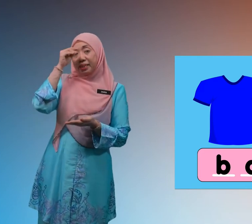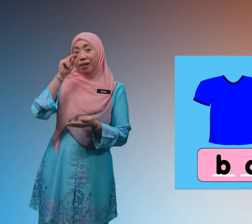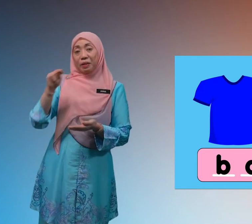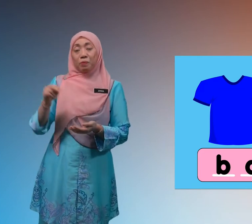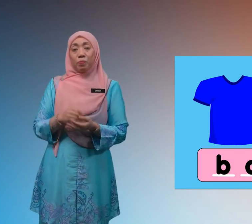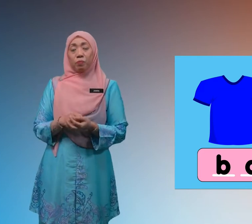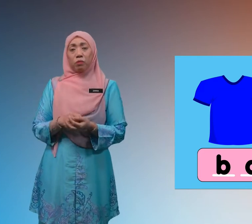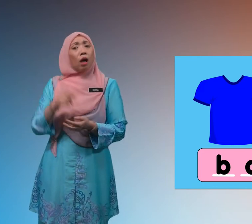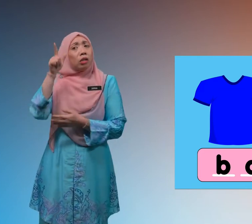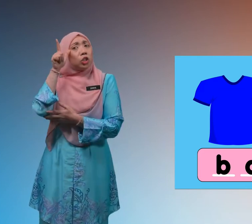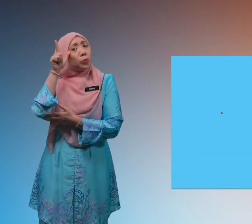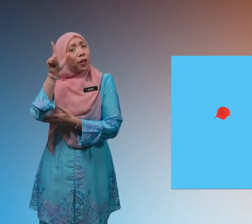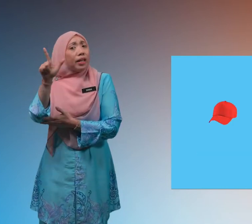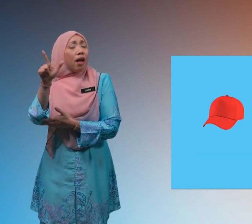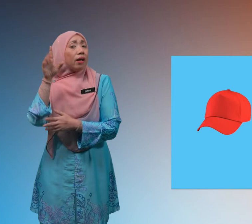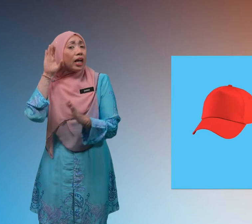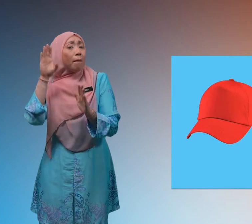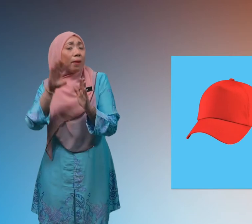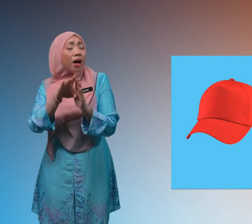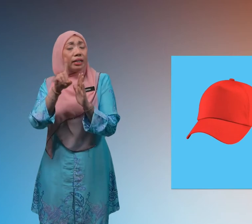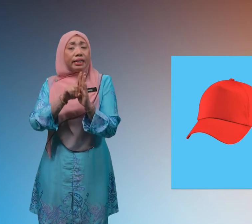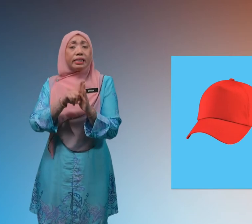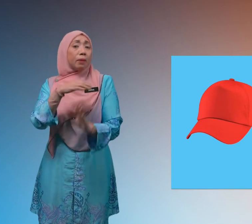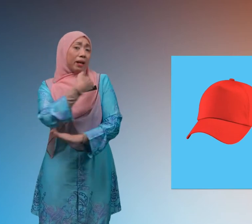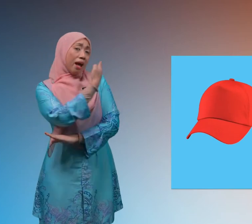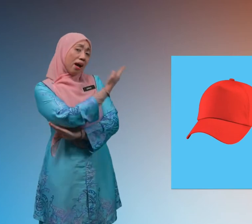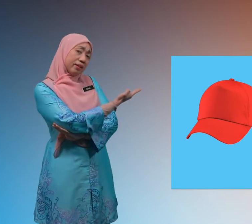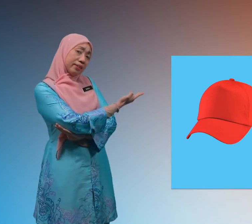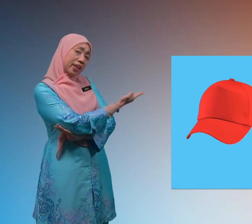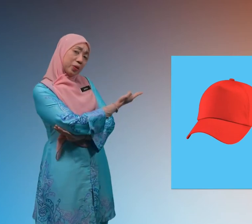pelajaran. Cuba lihat gambar di sebelah cikgu.